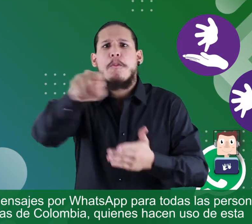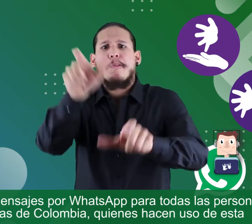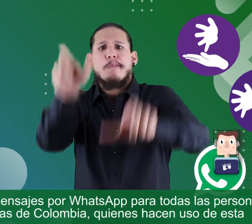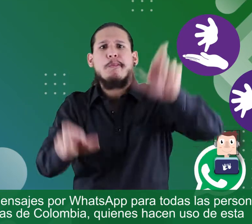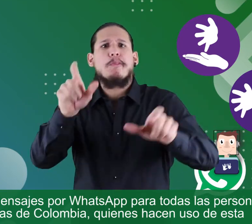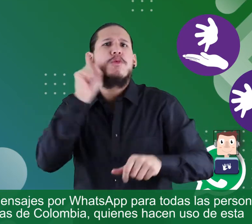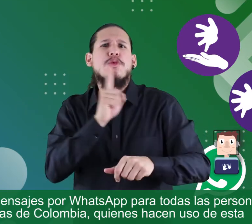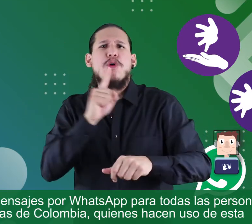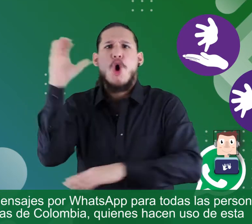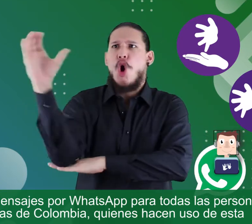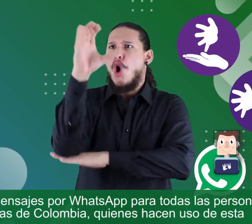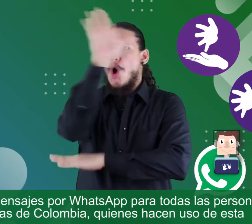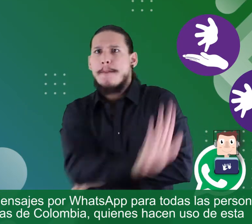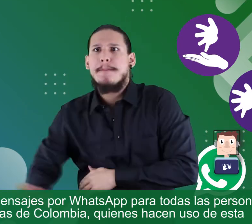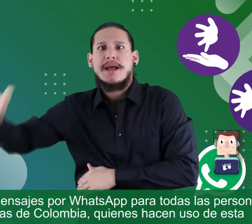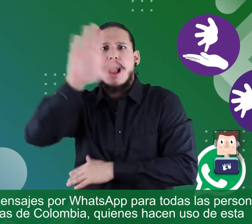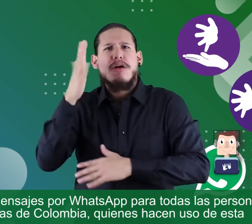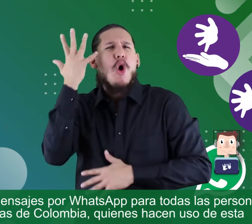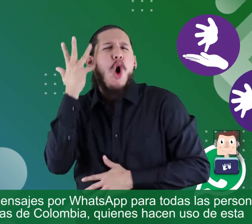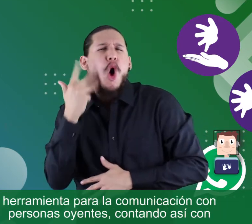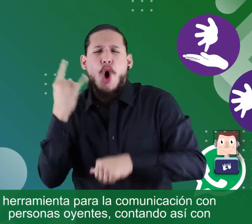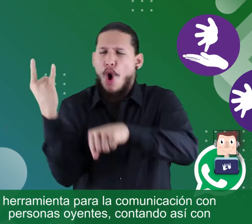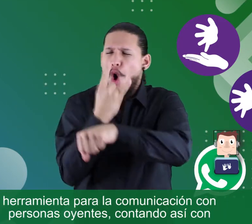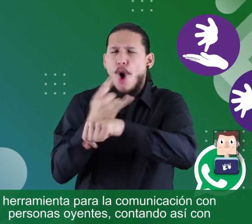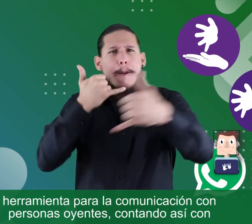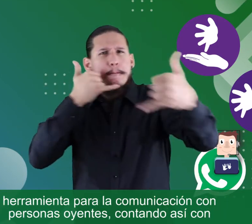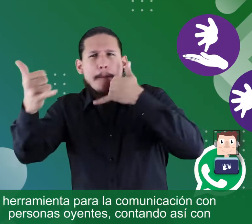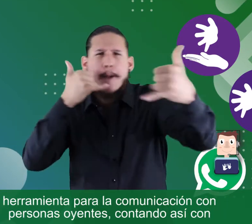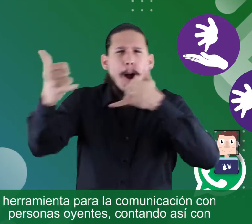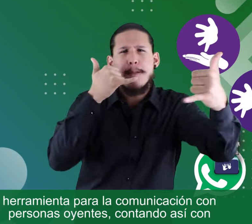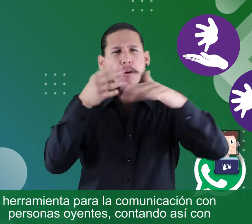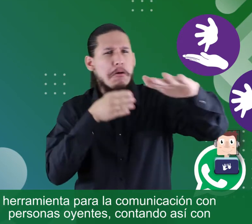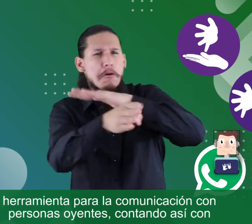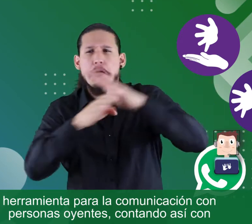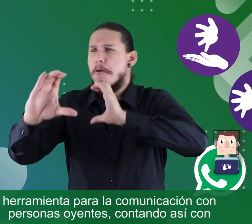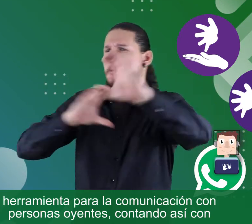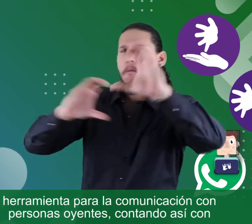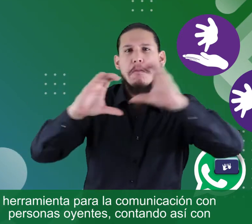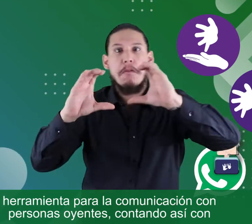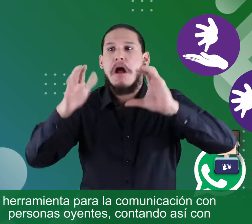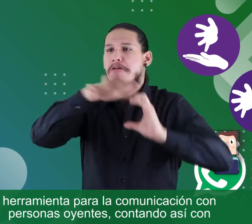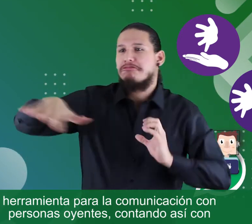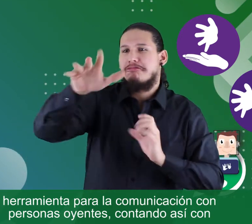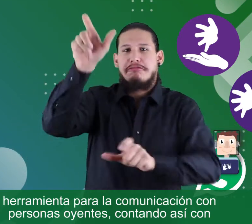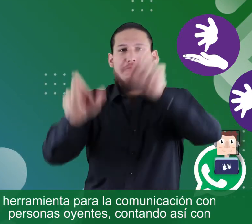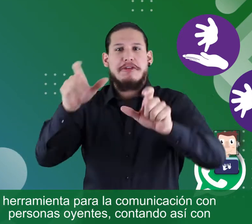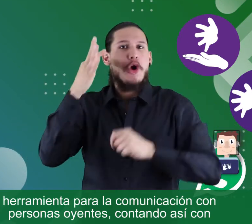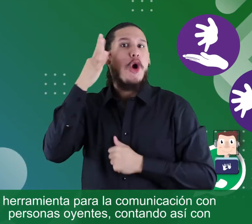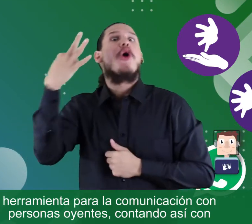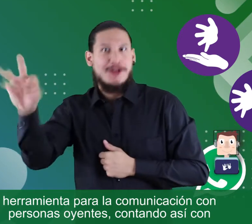Colombia, quienes hacen uso de esta herramienta para la comunicación con personas oyentes, contando así con